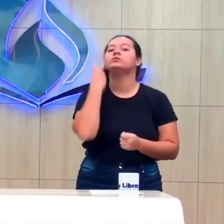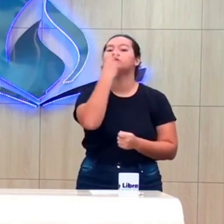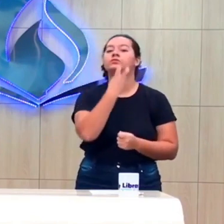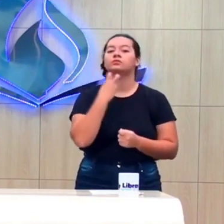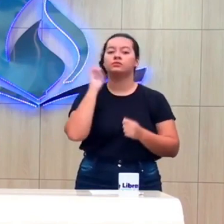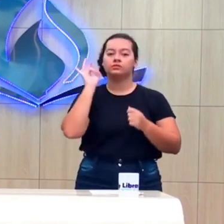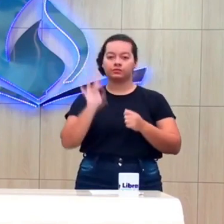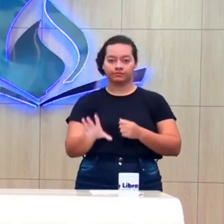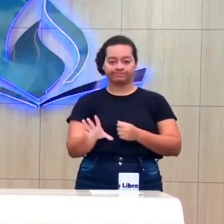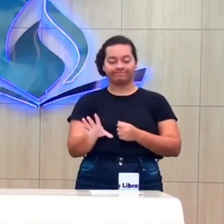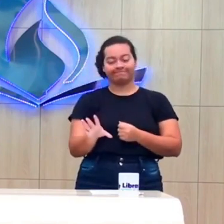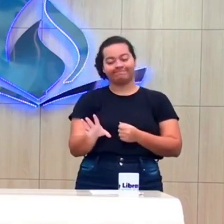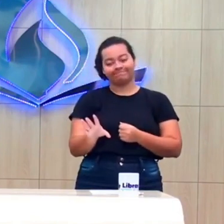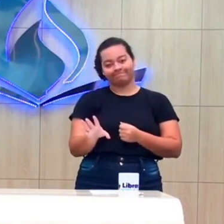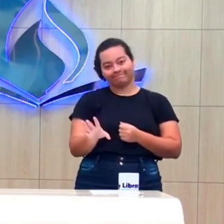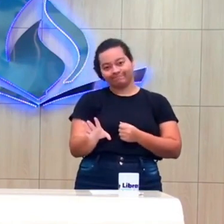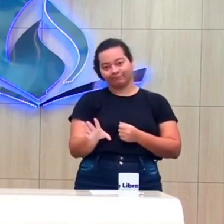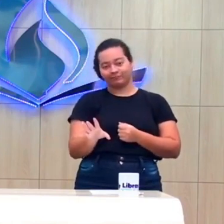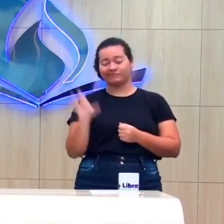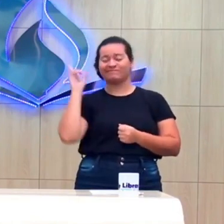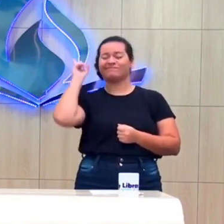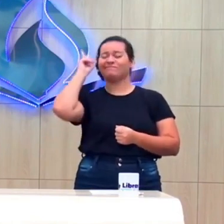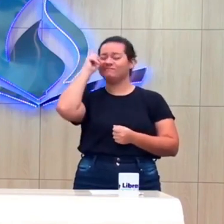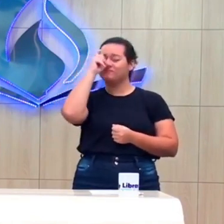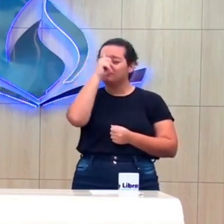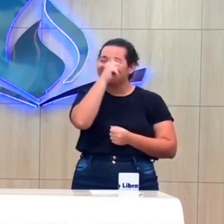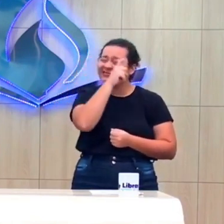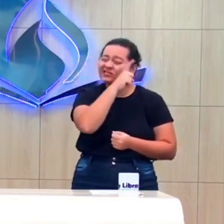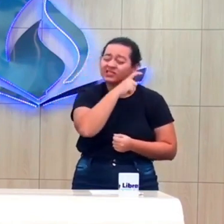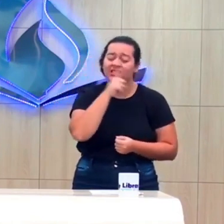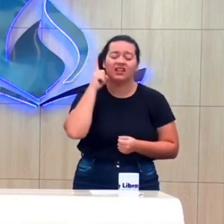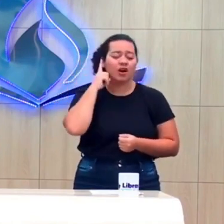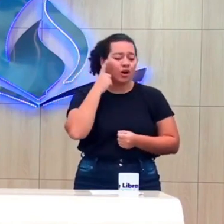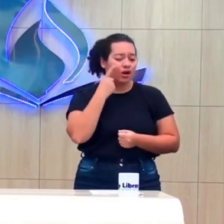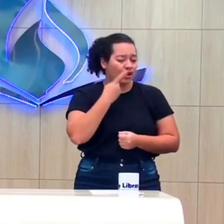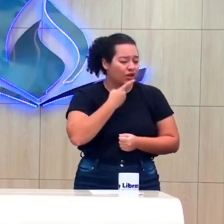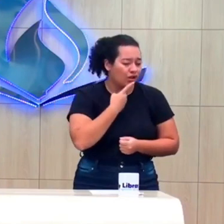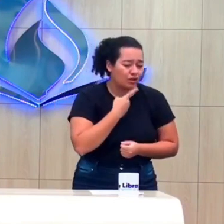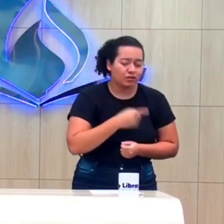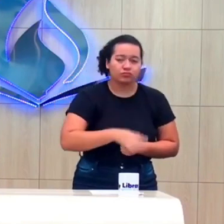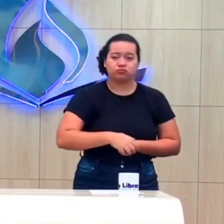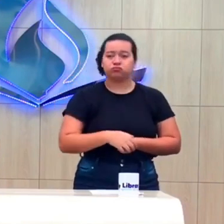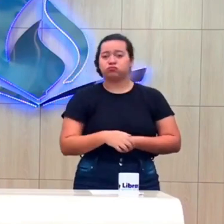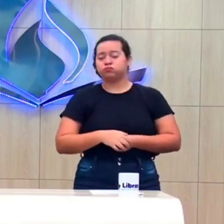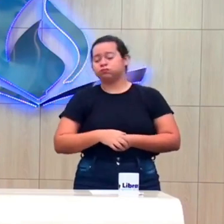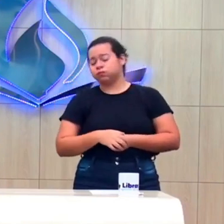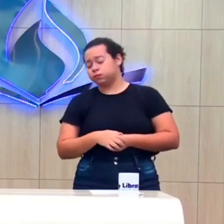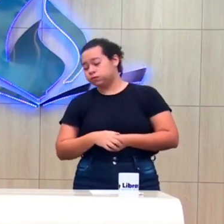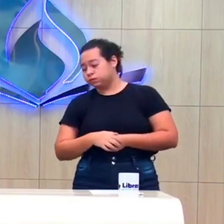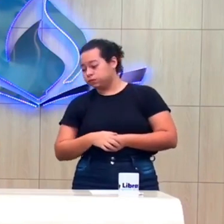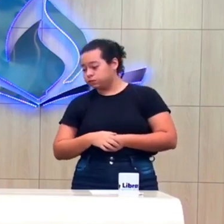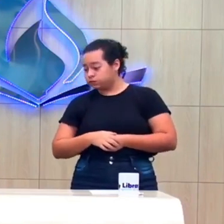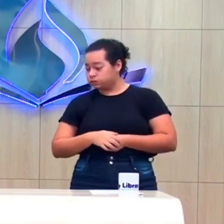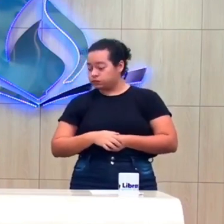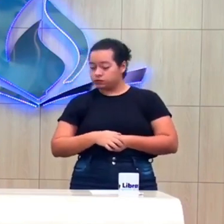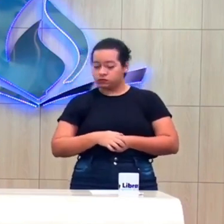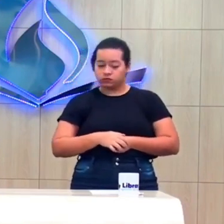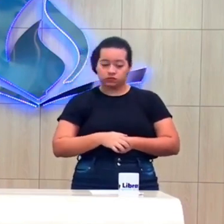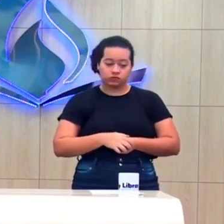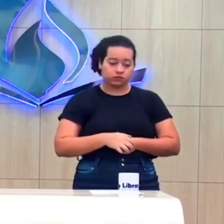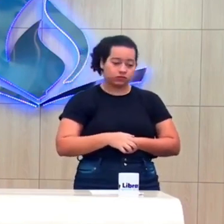oralismo. Mas aí foi um período muito difícil para os surdos, eles sofreram bastante, eles